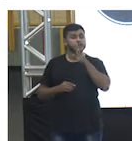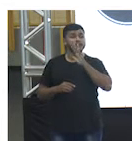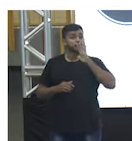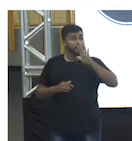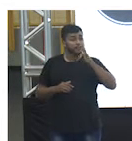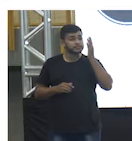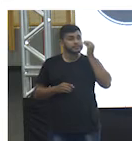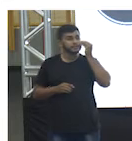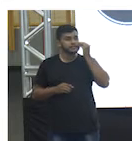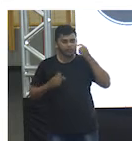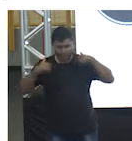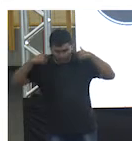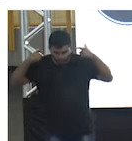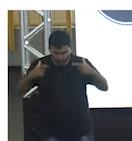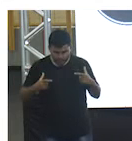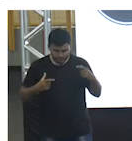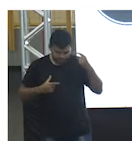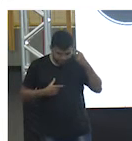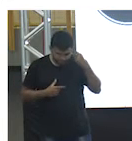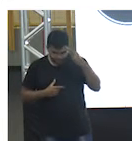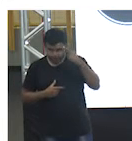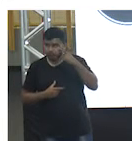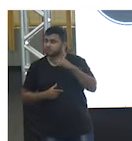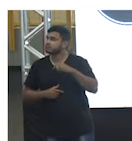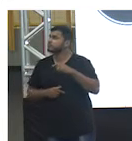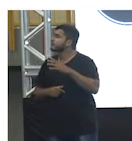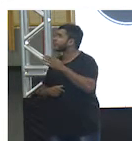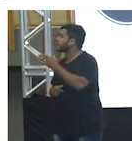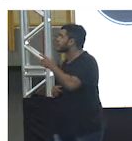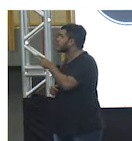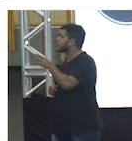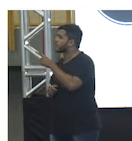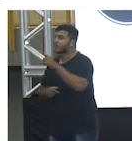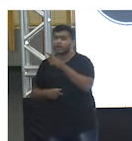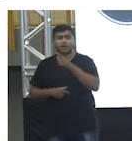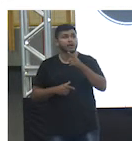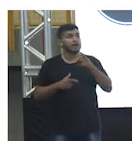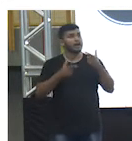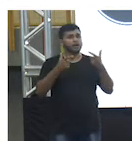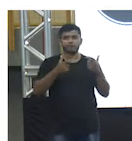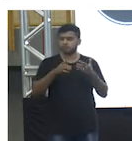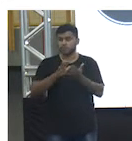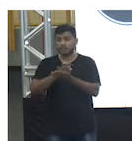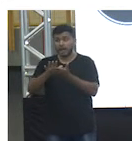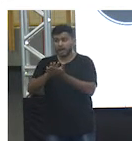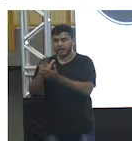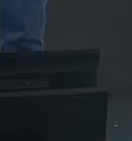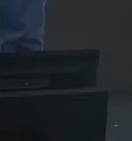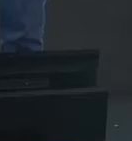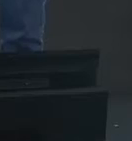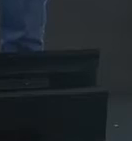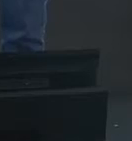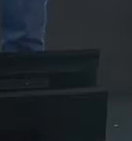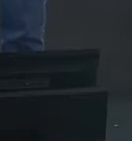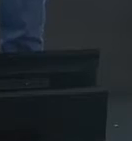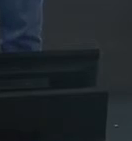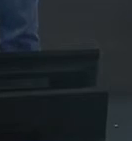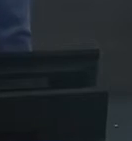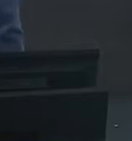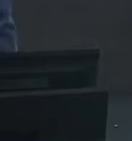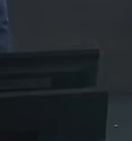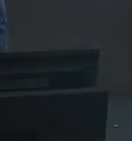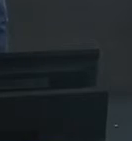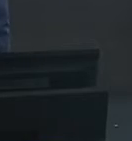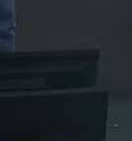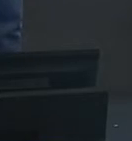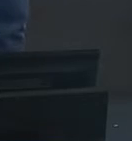de tentar se localizar sem a utilização de qualquer sistema de posicionamento, de qualquer aplicativo,